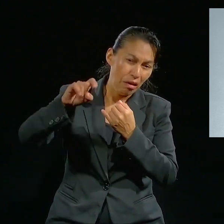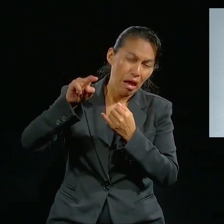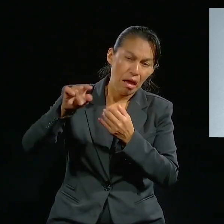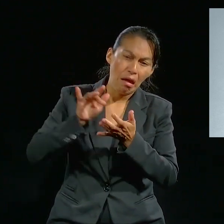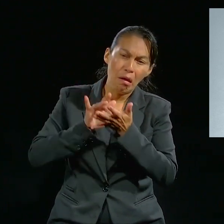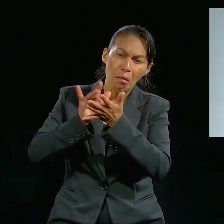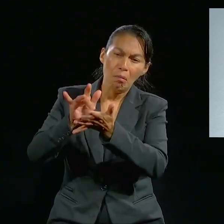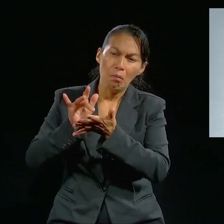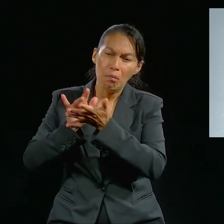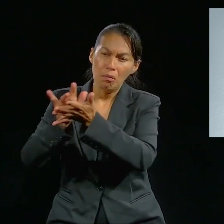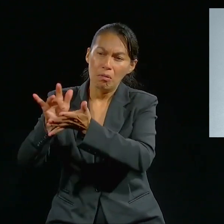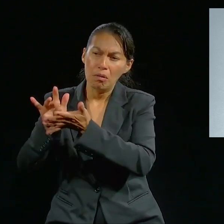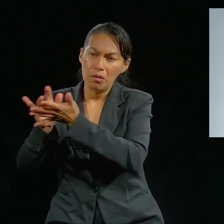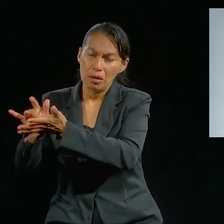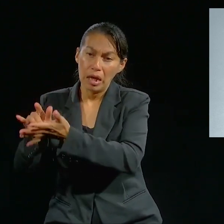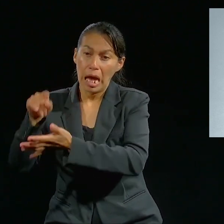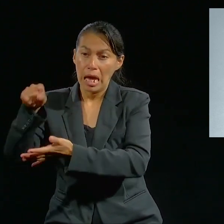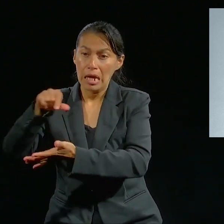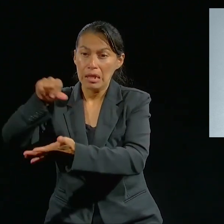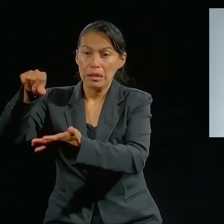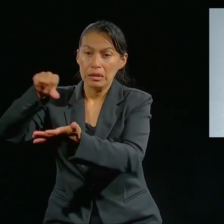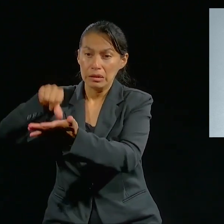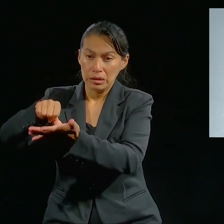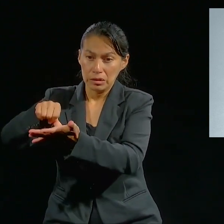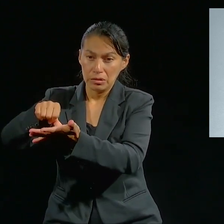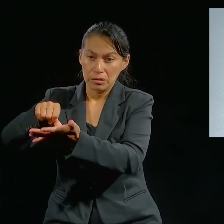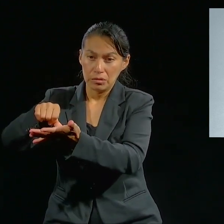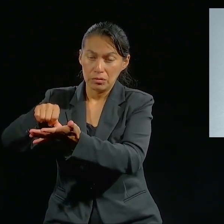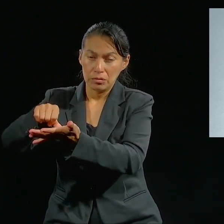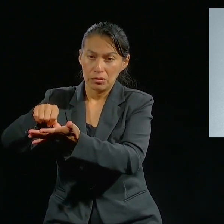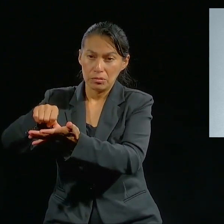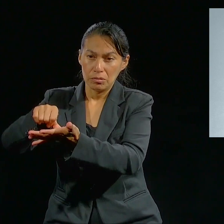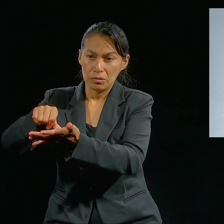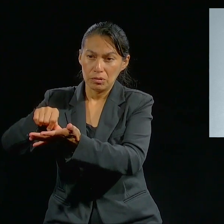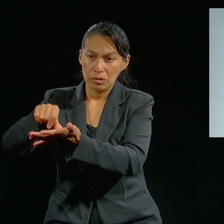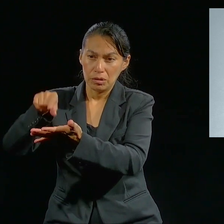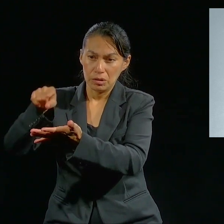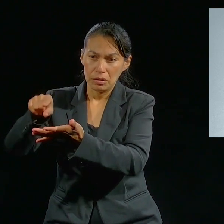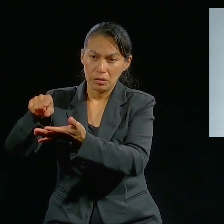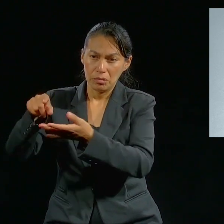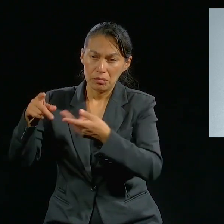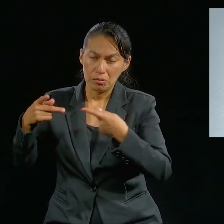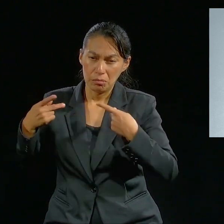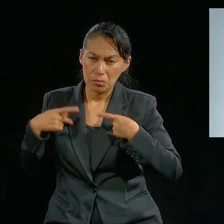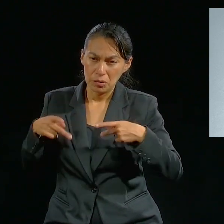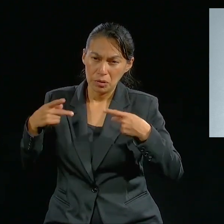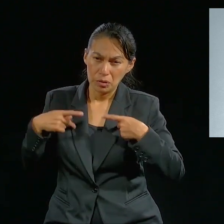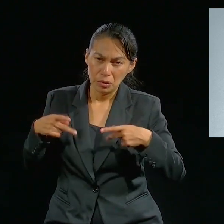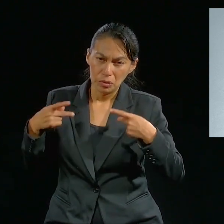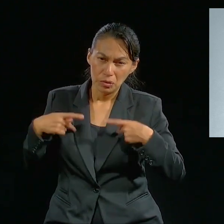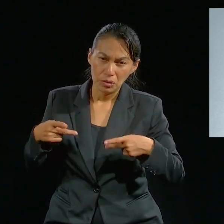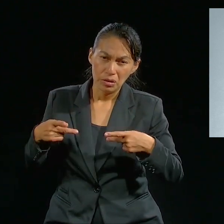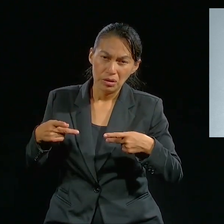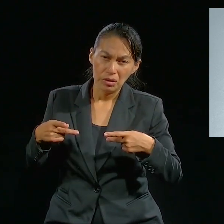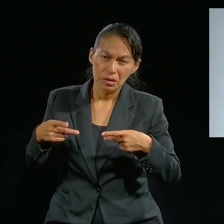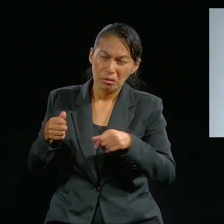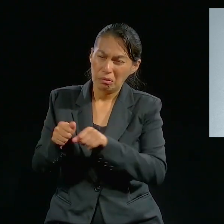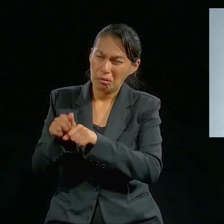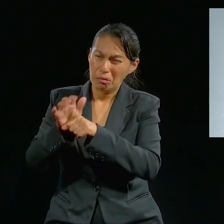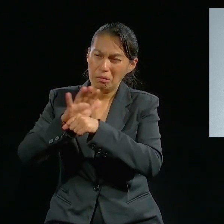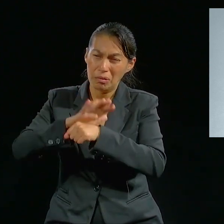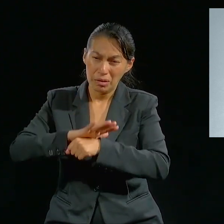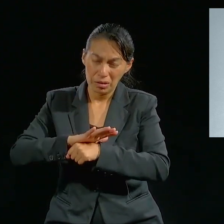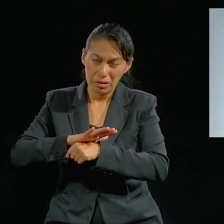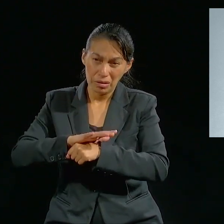esta compañía abrió un centro para personas que estaban cursando